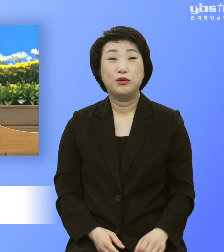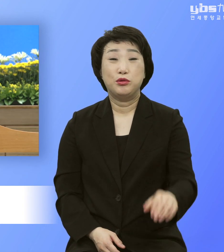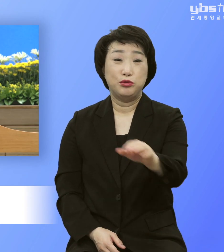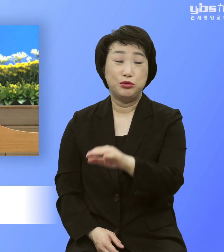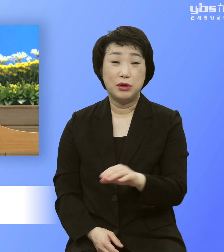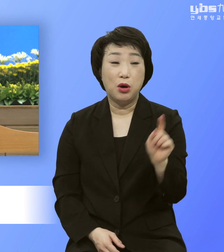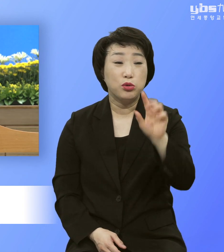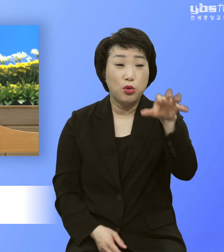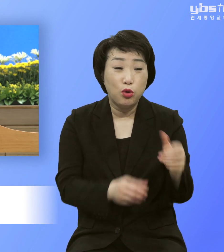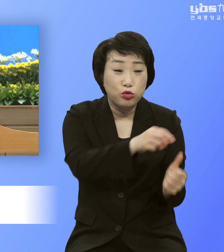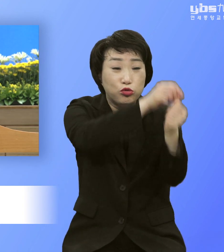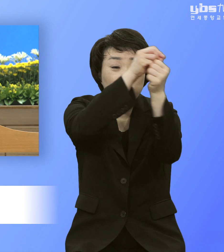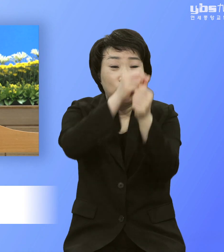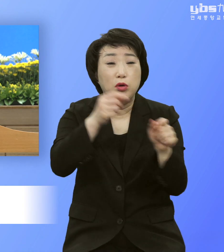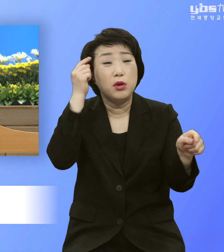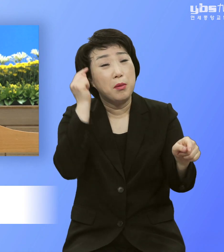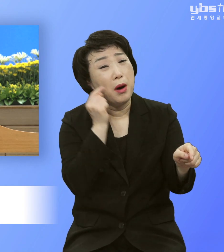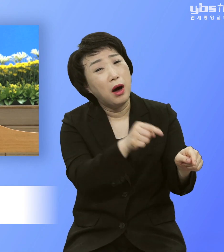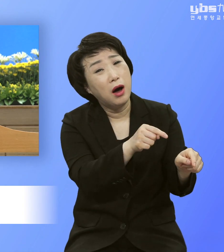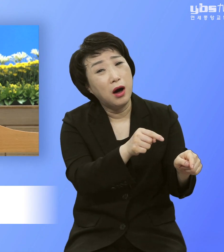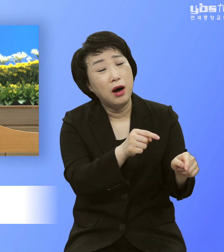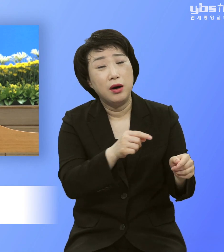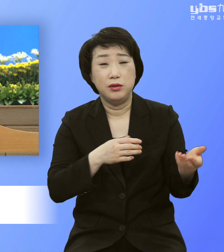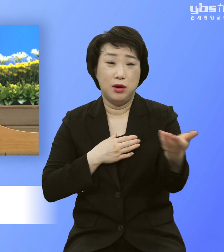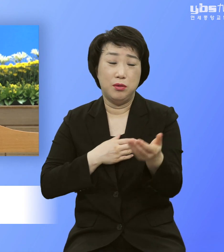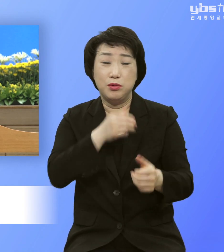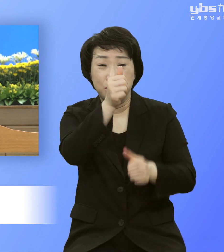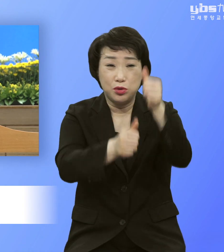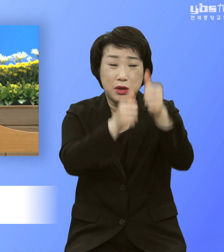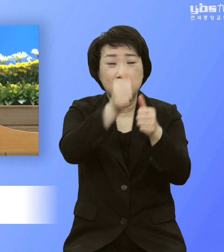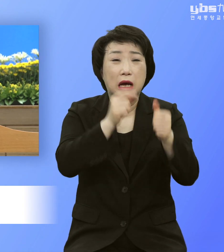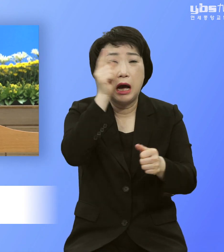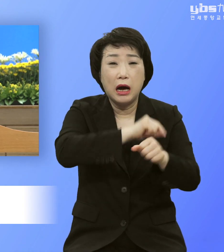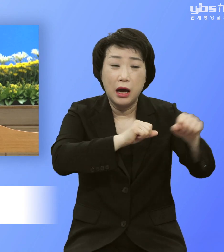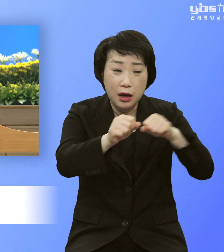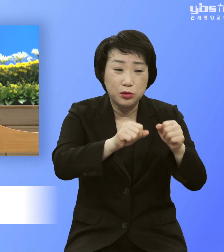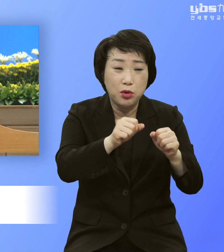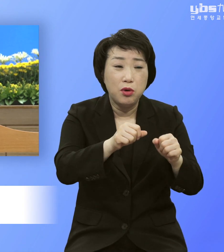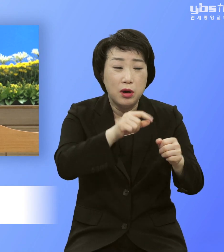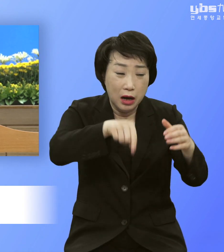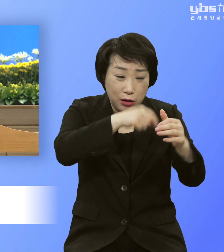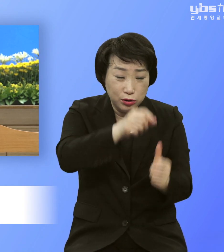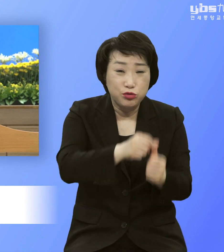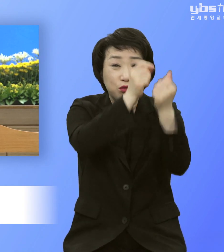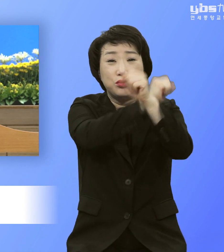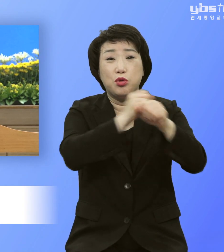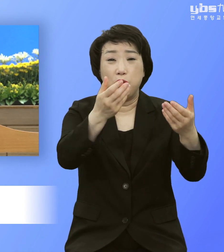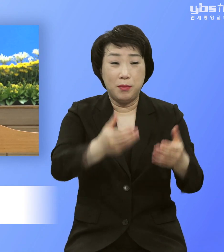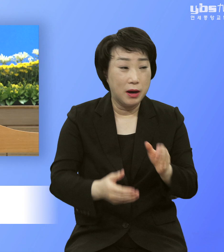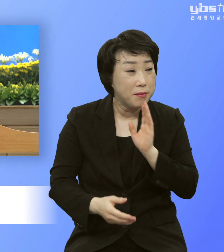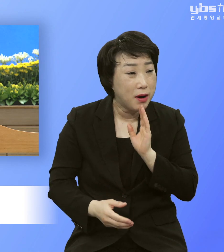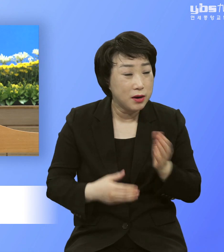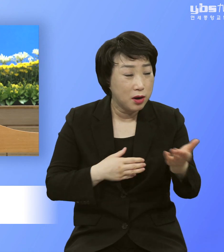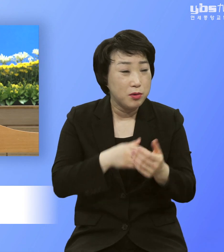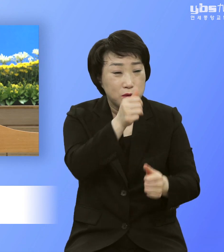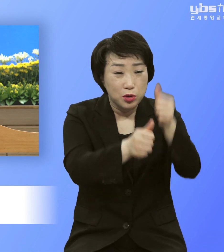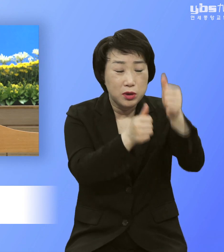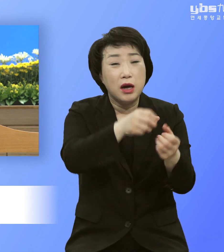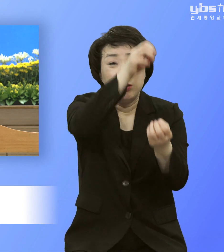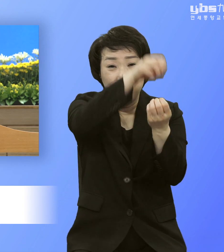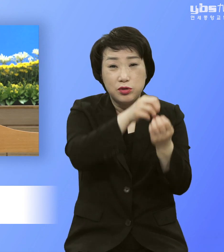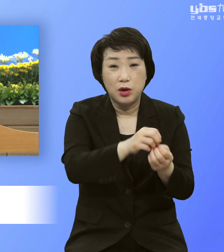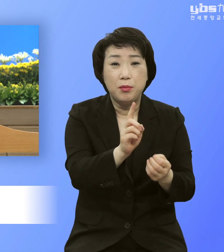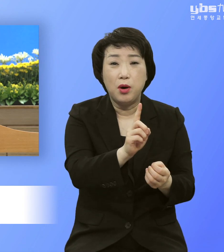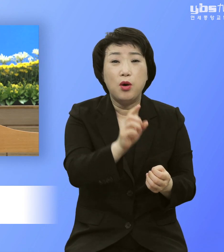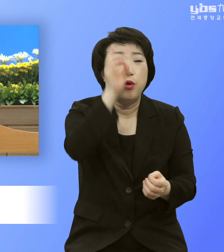우리가 어디서 구원받았느냐? 조상들의 망령 때 된 것이다. 조상의 유전, 원죄,